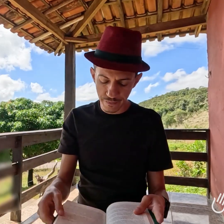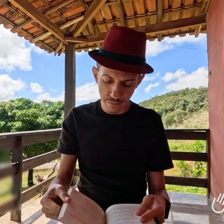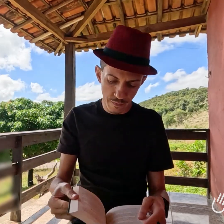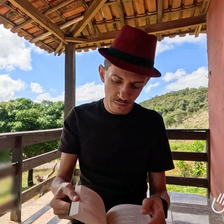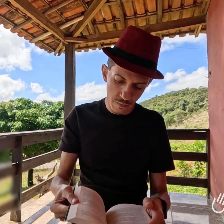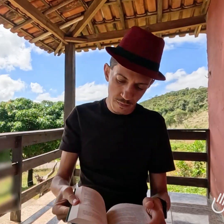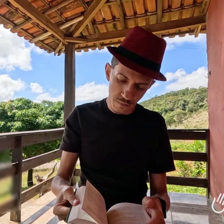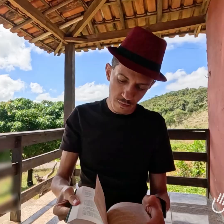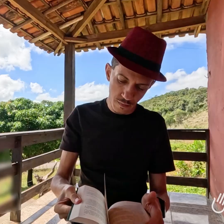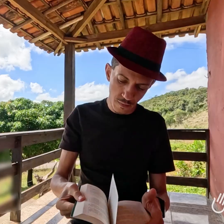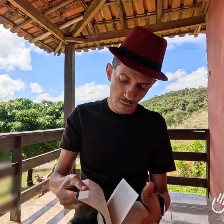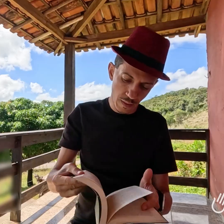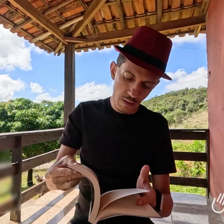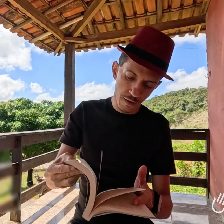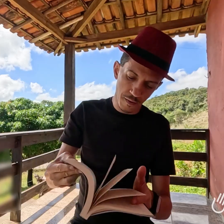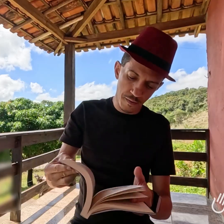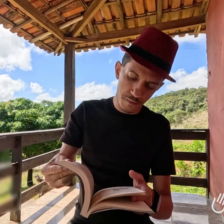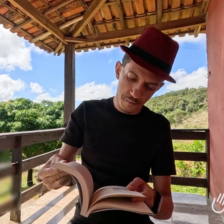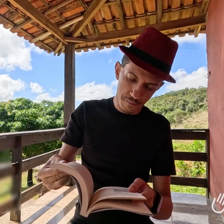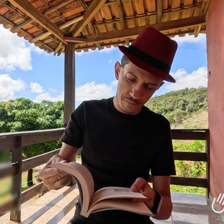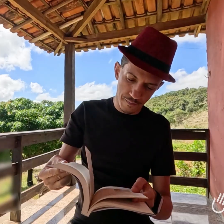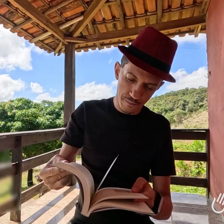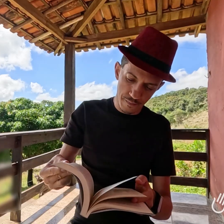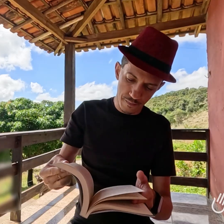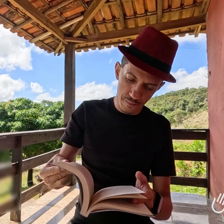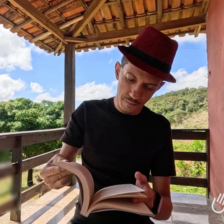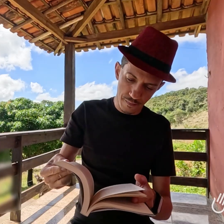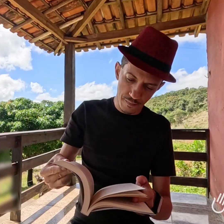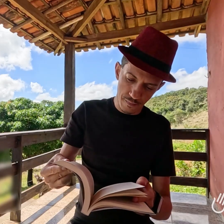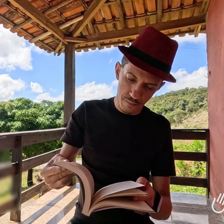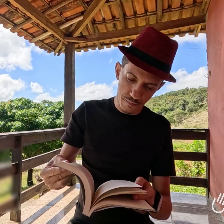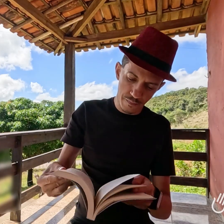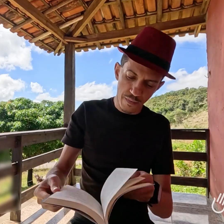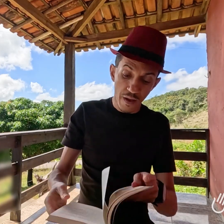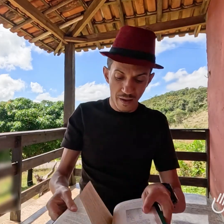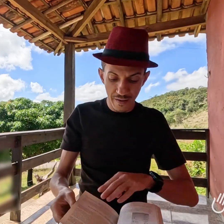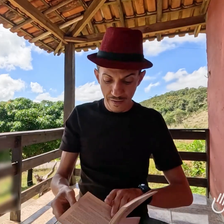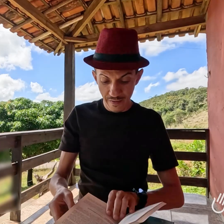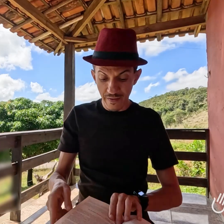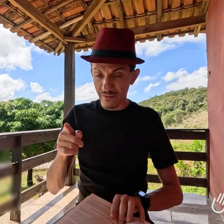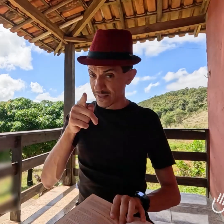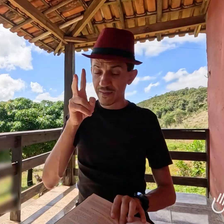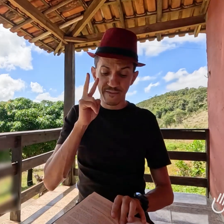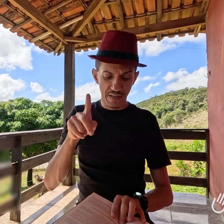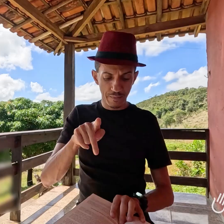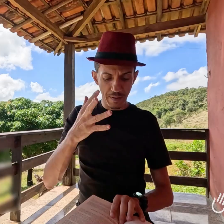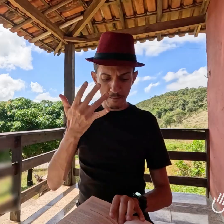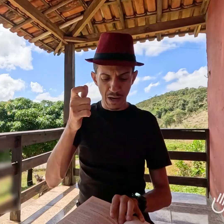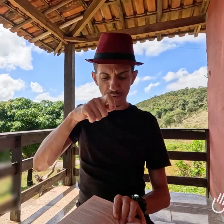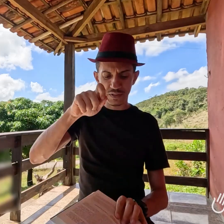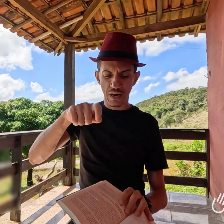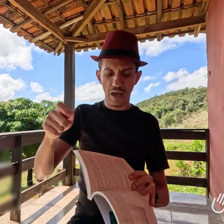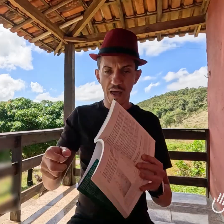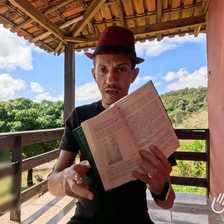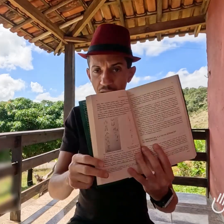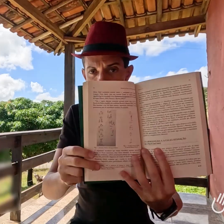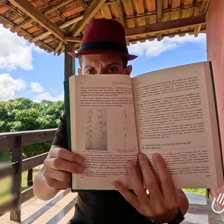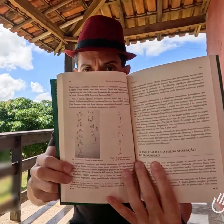mais professores, colegas de trabalho, pesquisadores que você conhece, que atuam com você, a entender a profunda diferença no